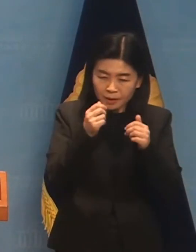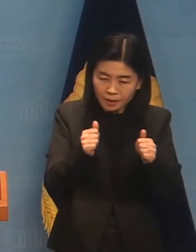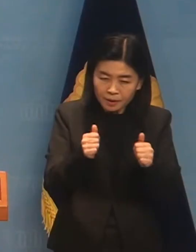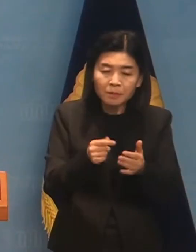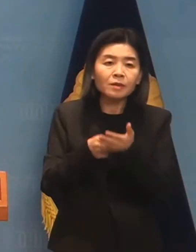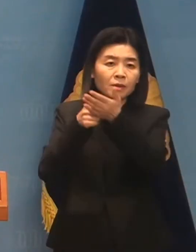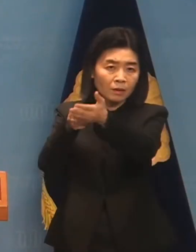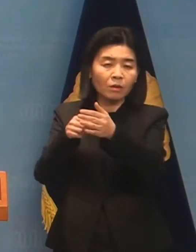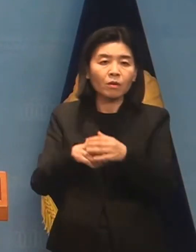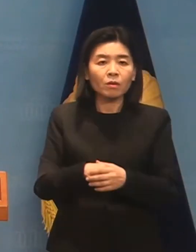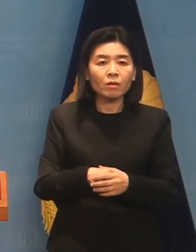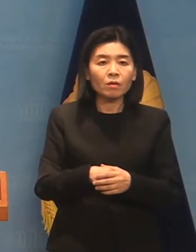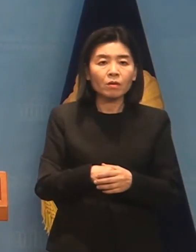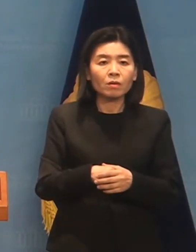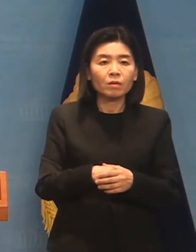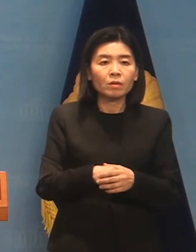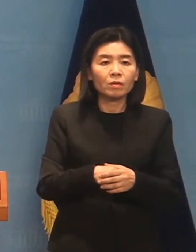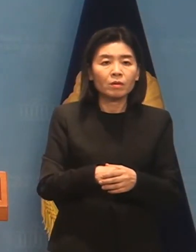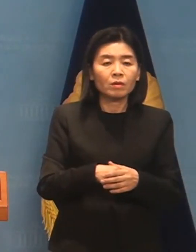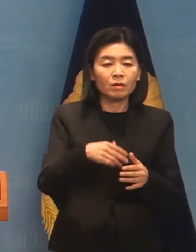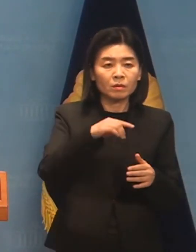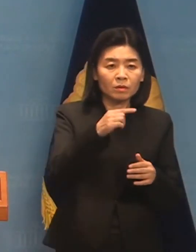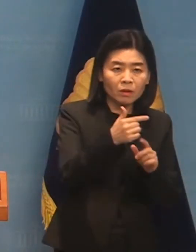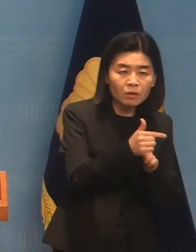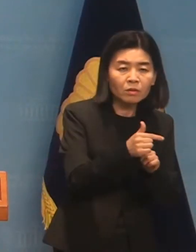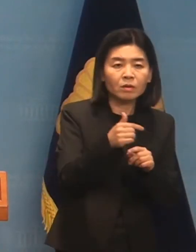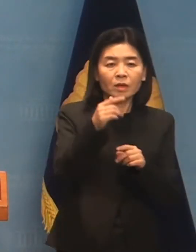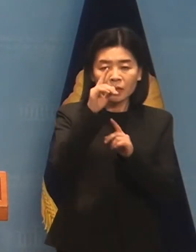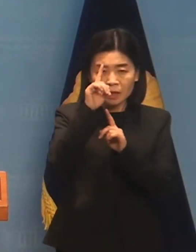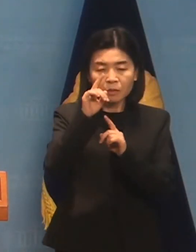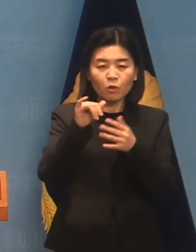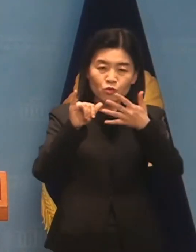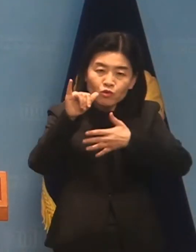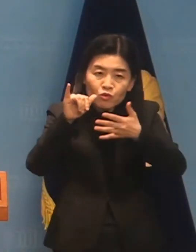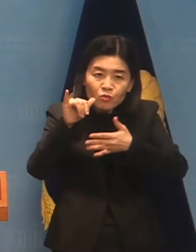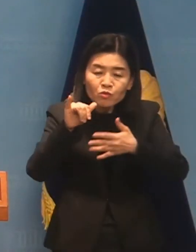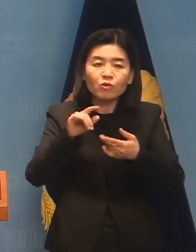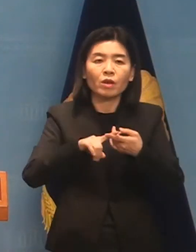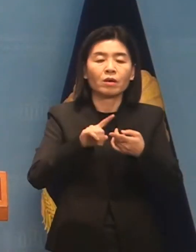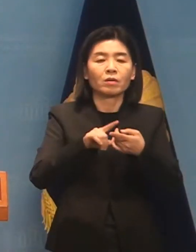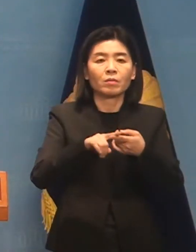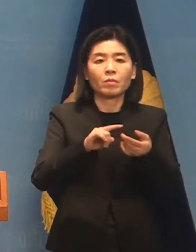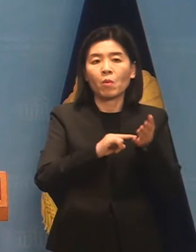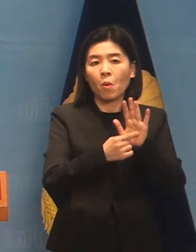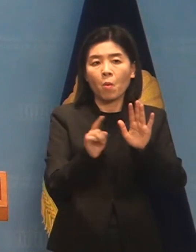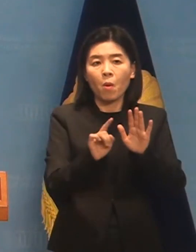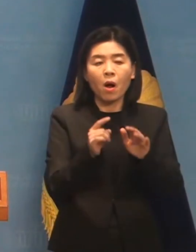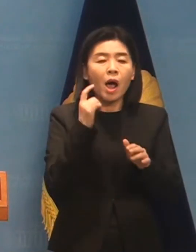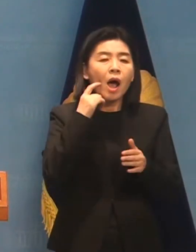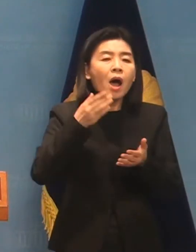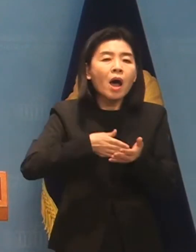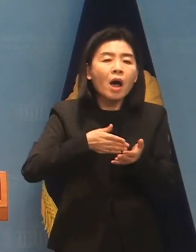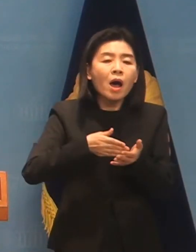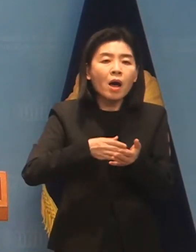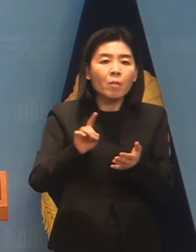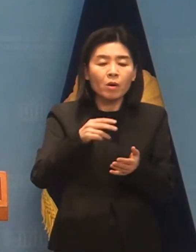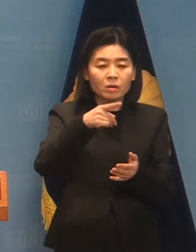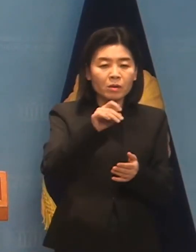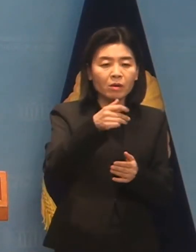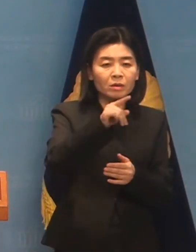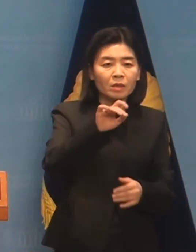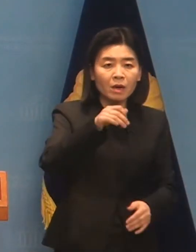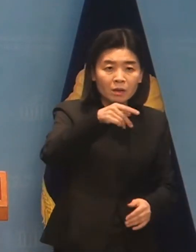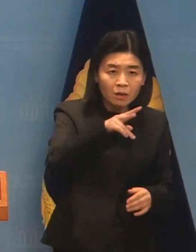신청했습니다. 성창경TV, 이봉규TV, 정광훈TV 등 유튜브 대응 현황을 보고드리겠습니다. 가짜뉴스 대응단은 성창경TV